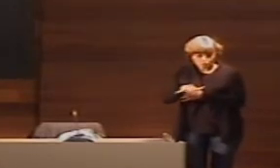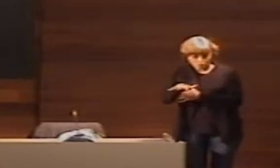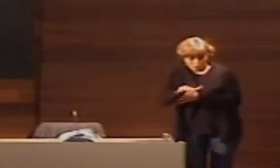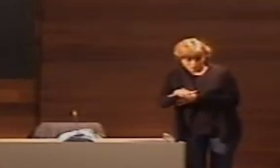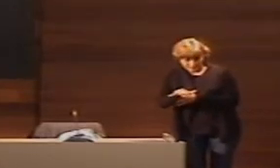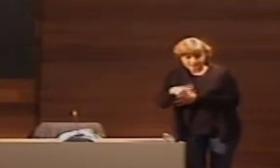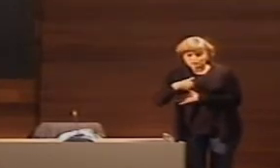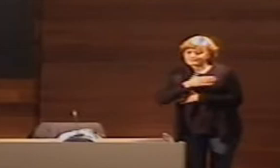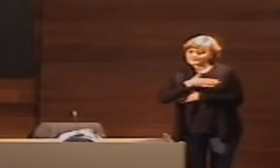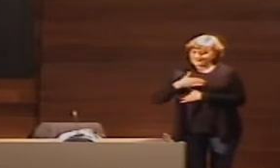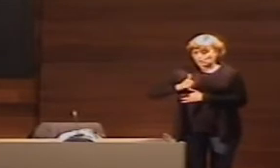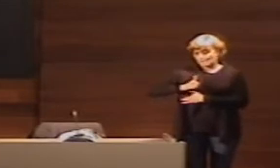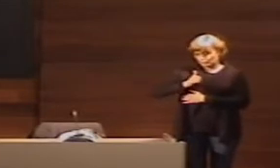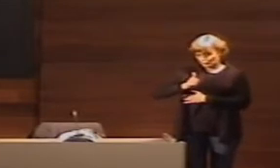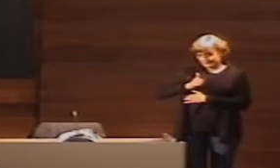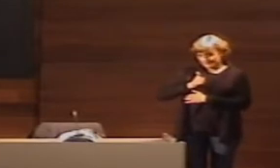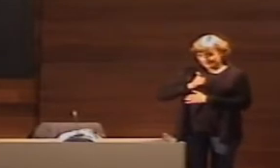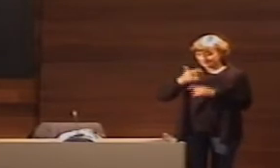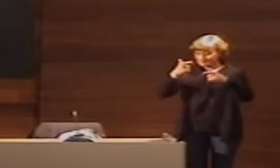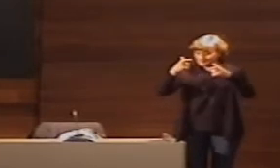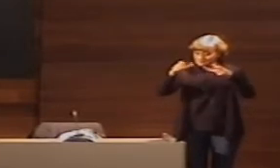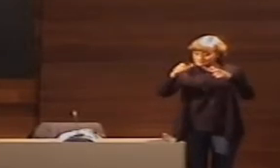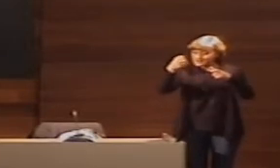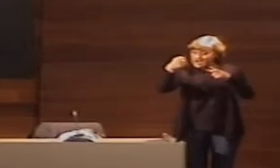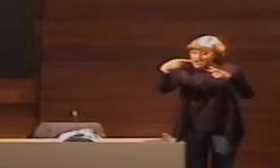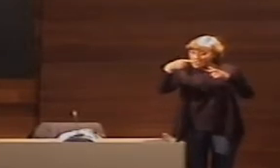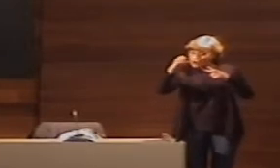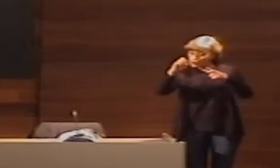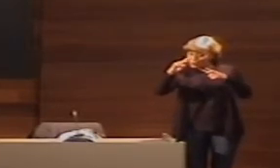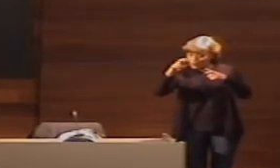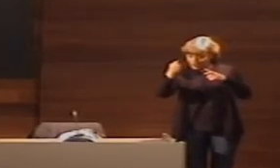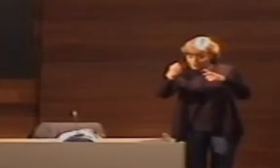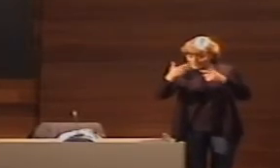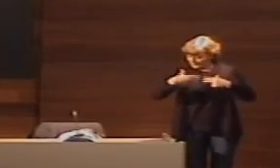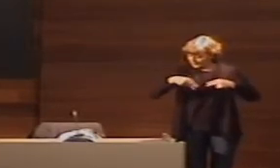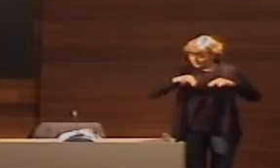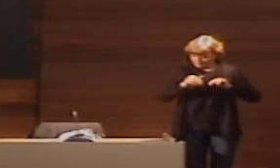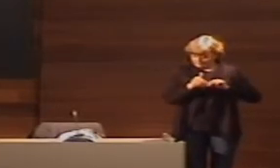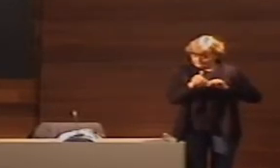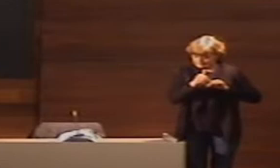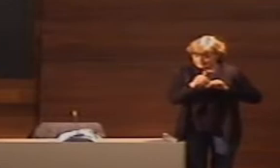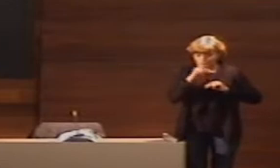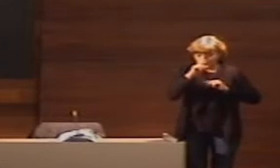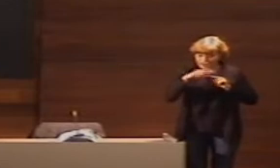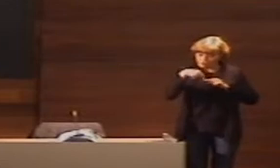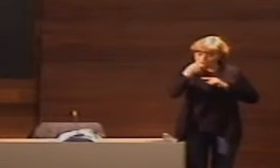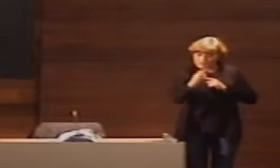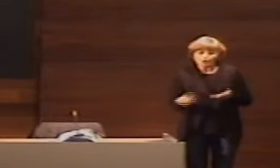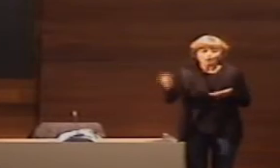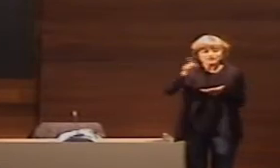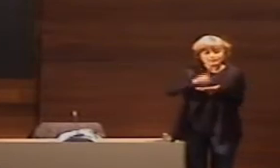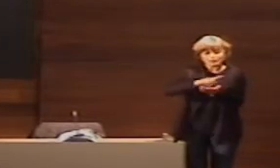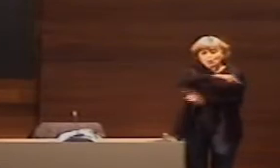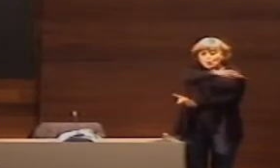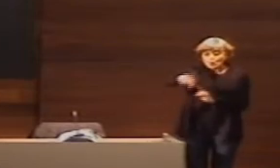recordarles que Ágora para en Navidad, pero que a partir de enero volveremos a retomar con nuevos temas. Y a lo largo de 2018 pues